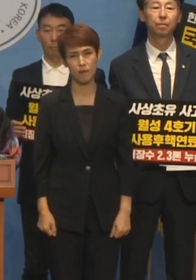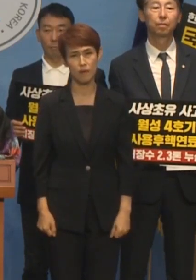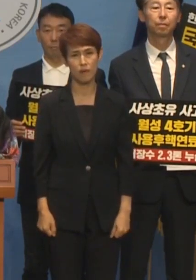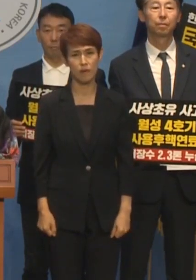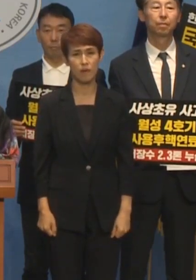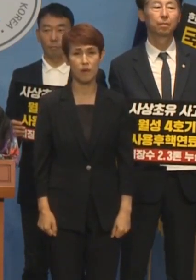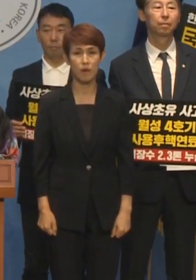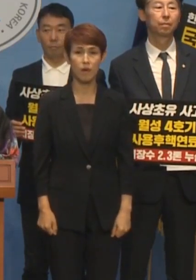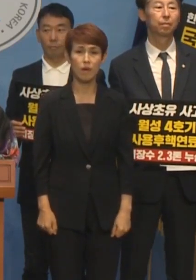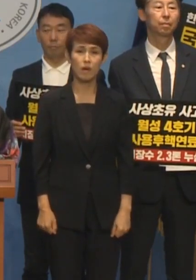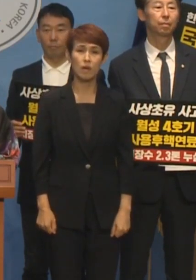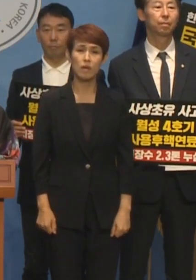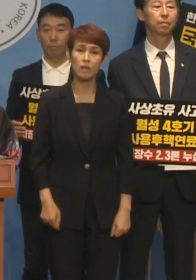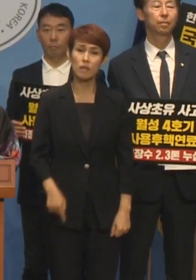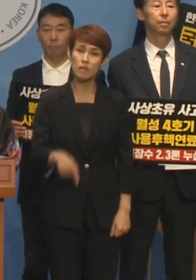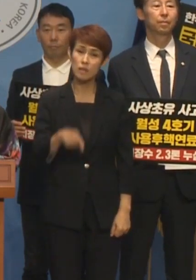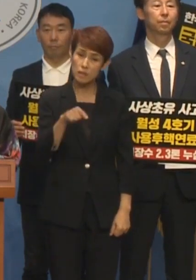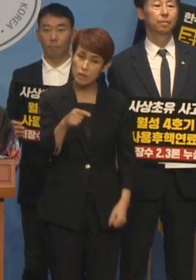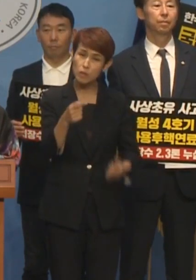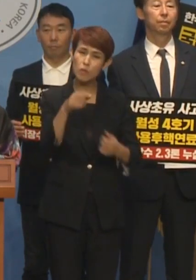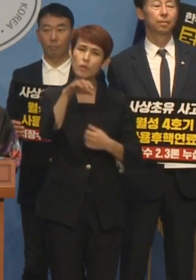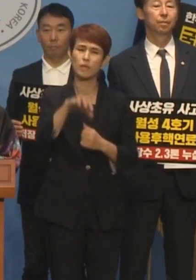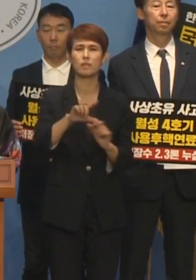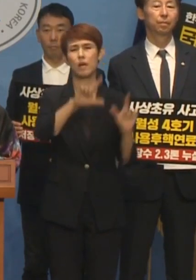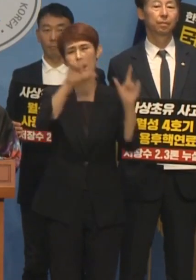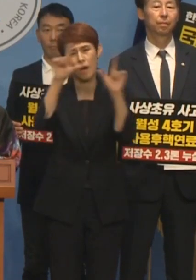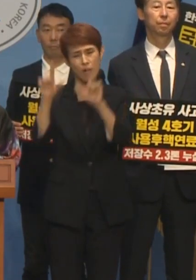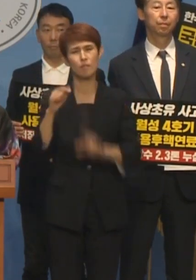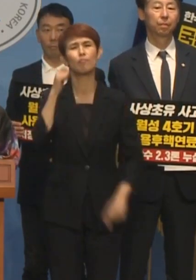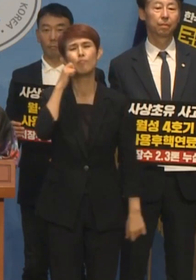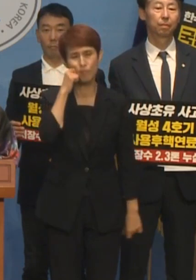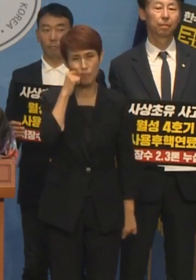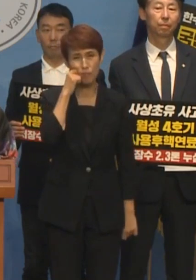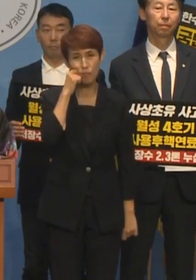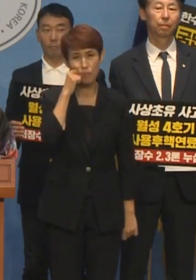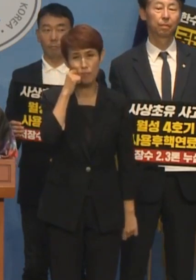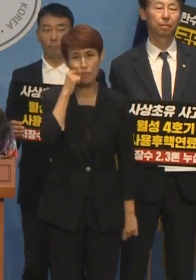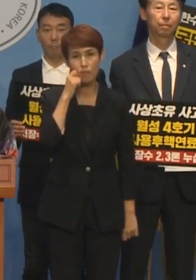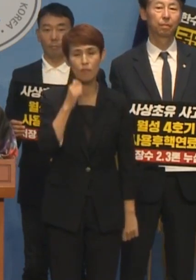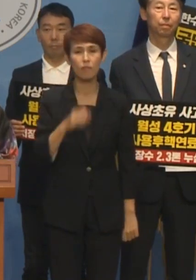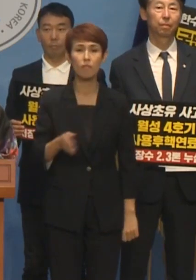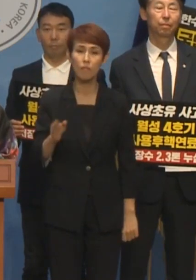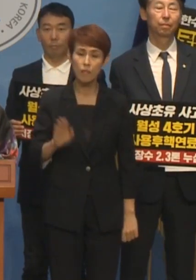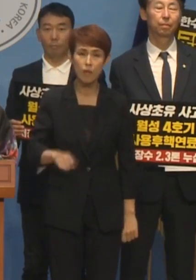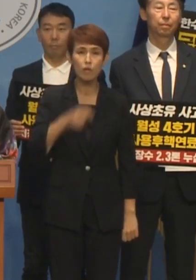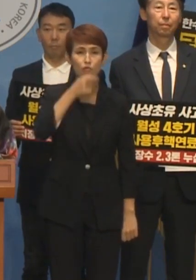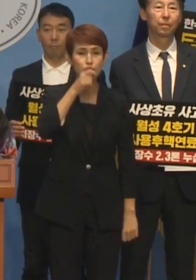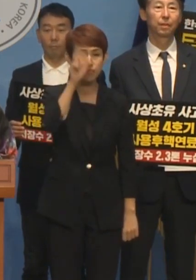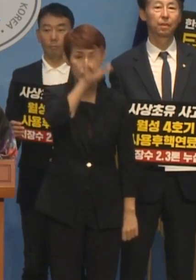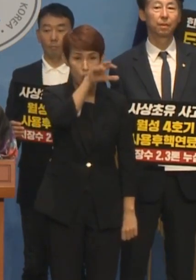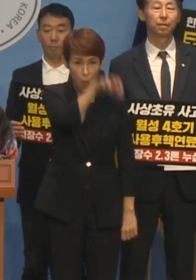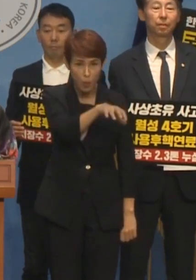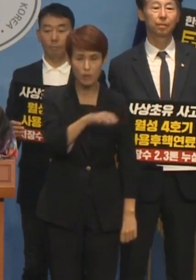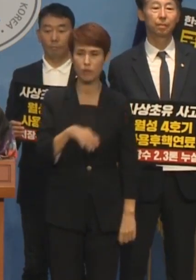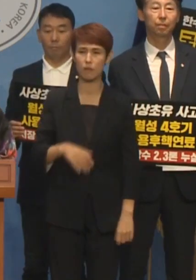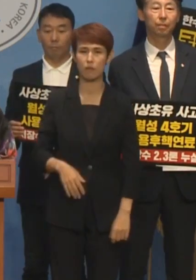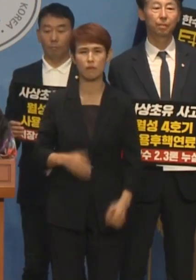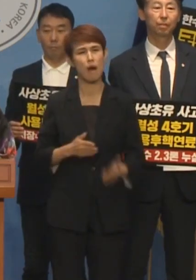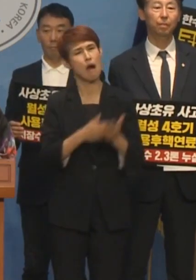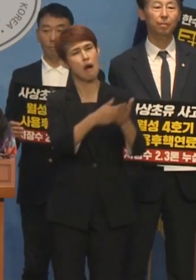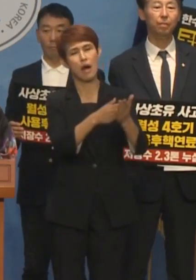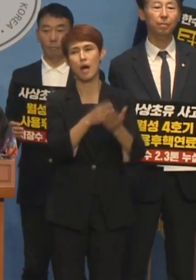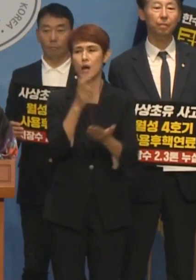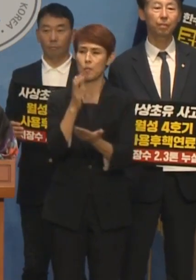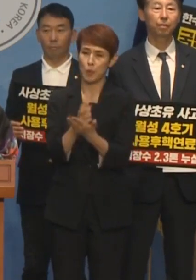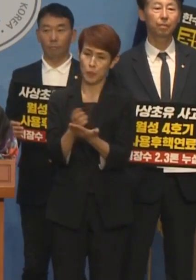이런 곳에서 사람이 살 수 없는 건 없는데 자꾸 한수원 측에는 이렇게 말하면 법이